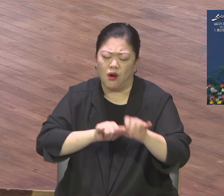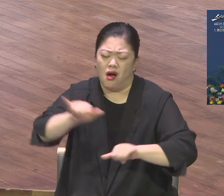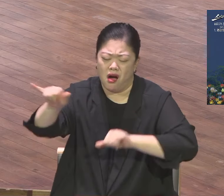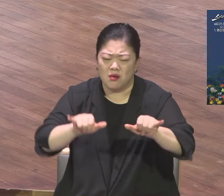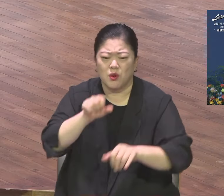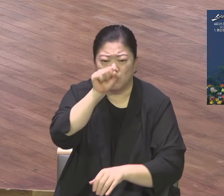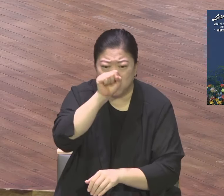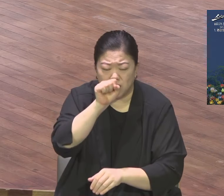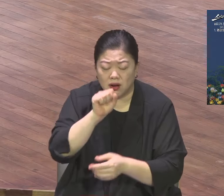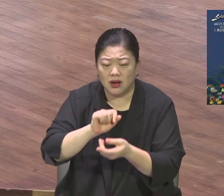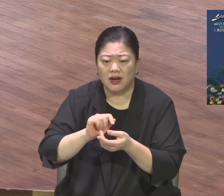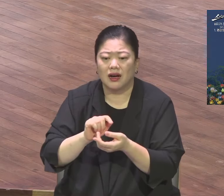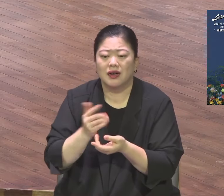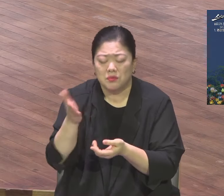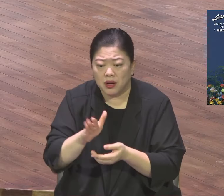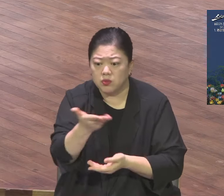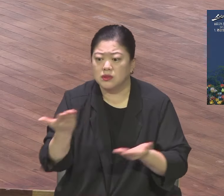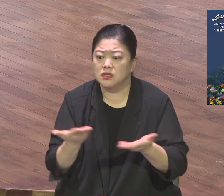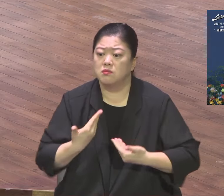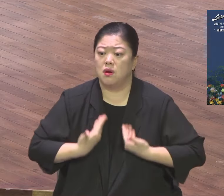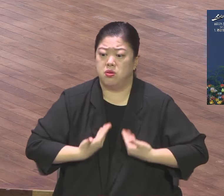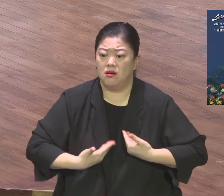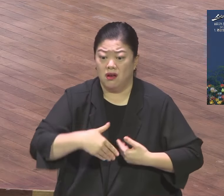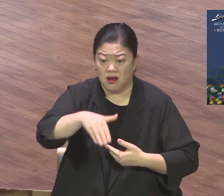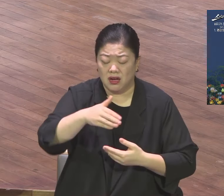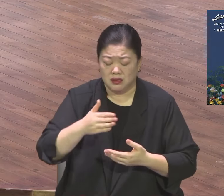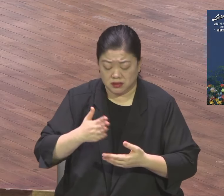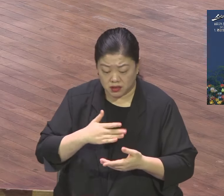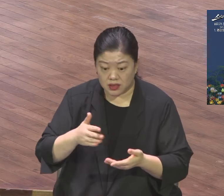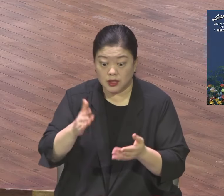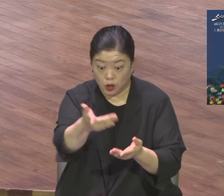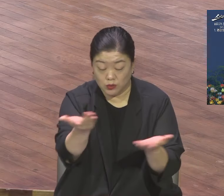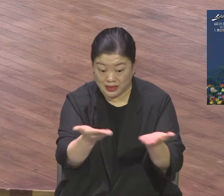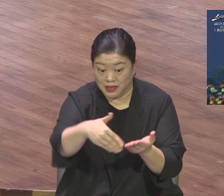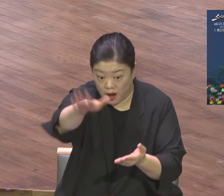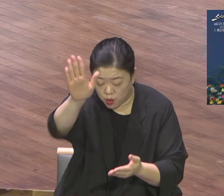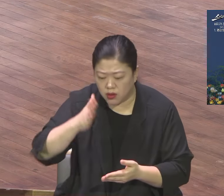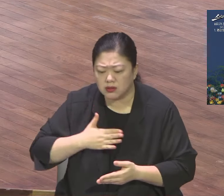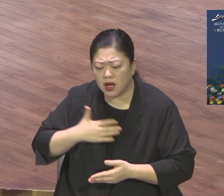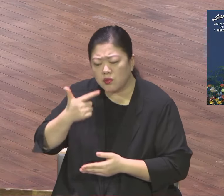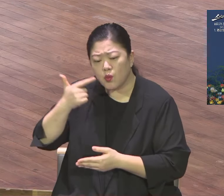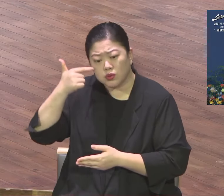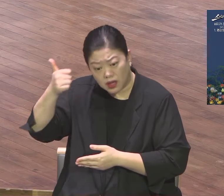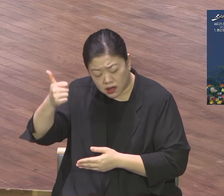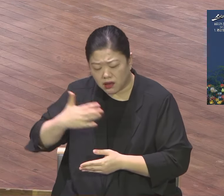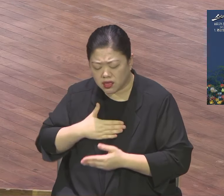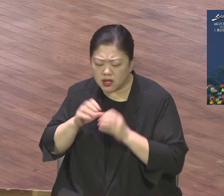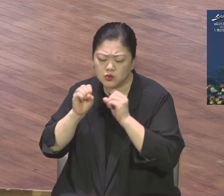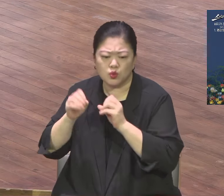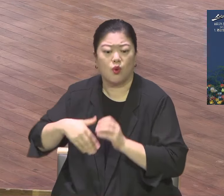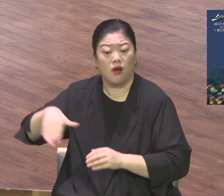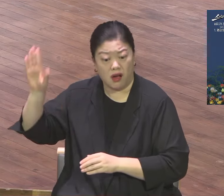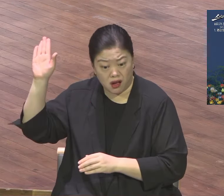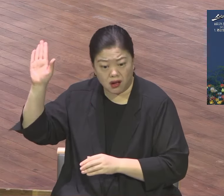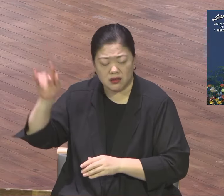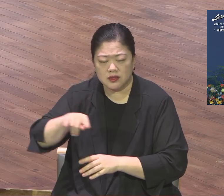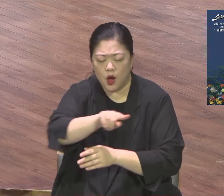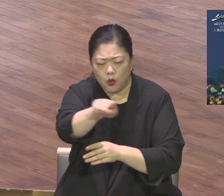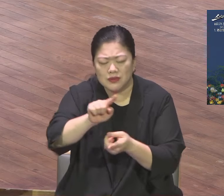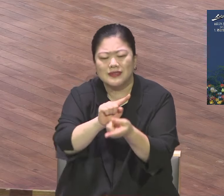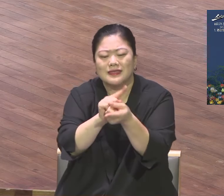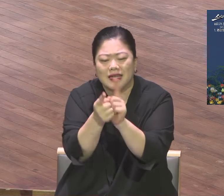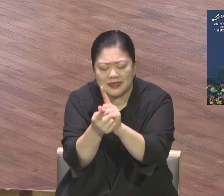선교와 전도에 힘쓸 때 여러분들은 응원해 주시기 바랍니다. 네. 기도해 주시기 바랍니다. 네. 또 내가서